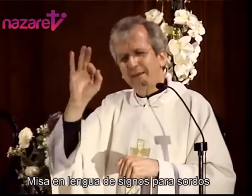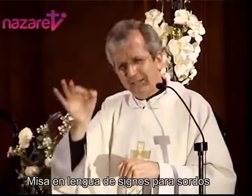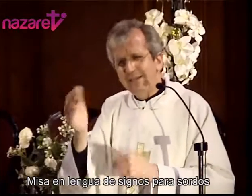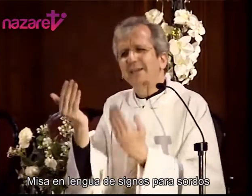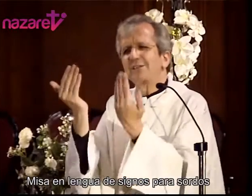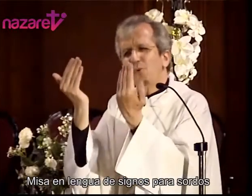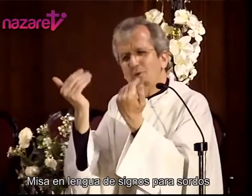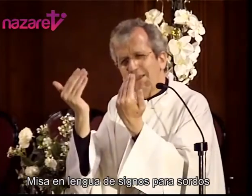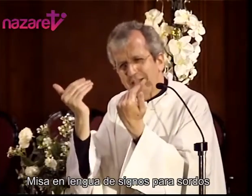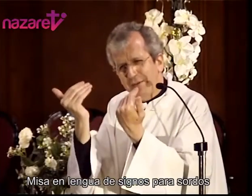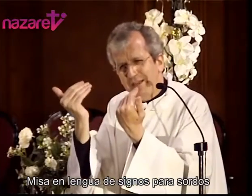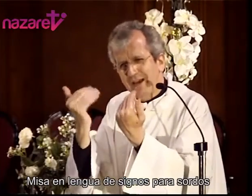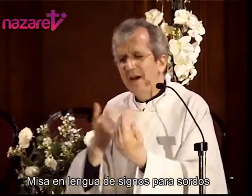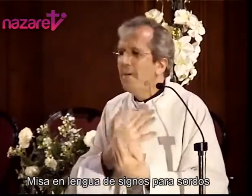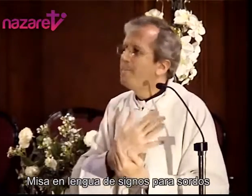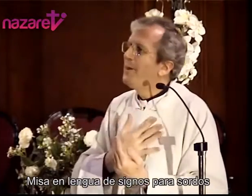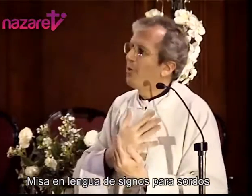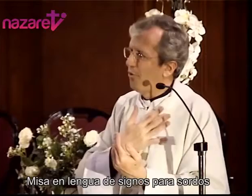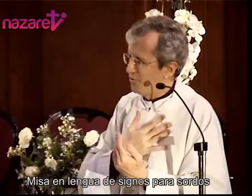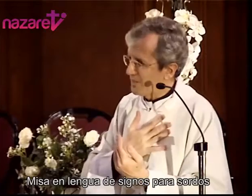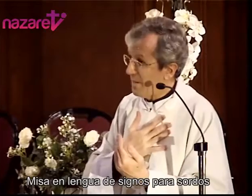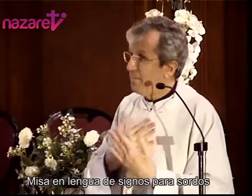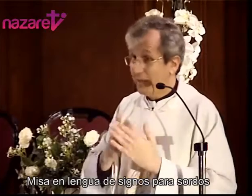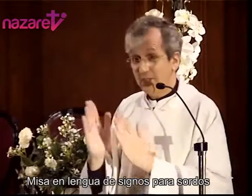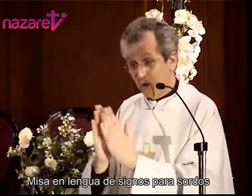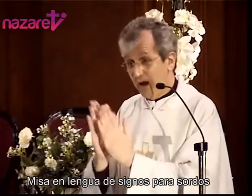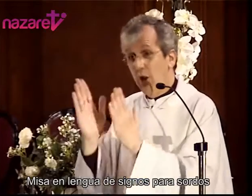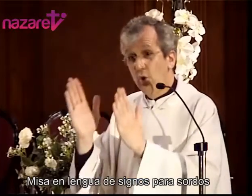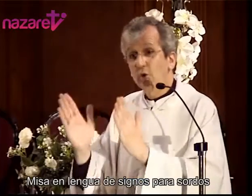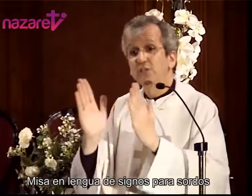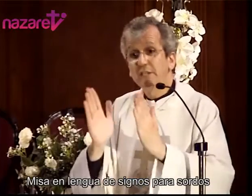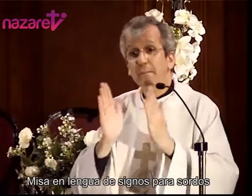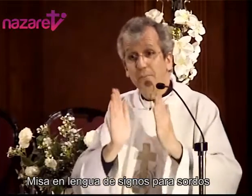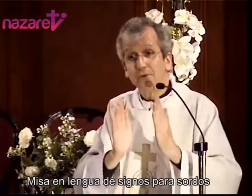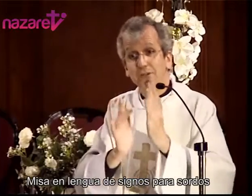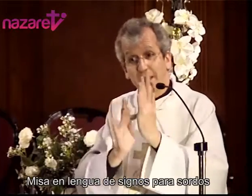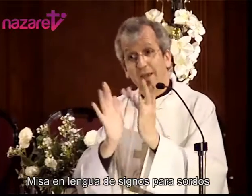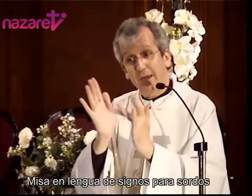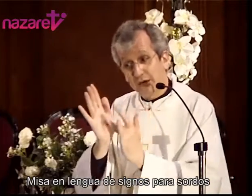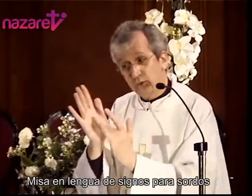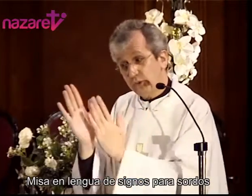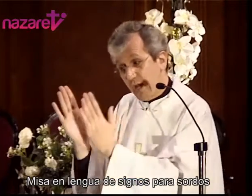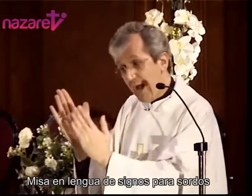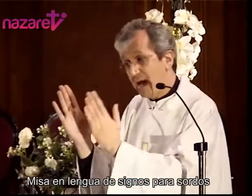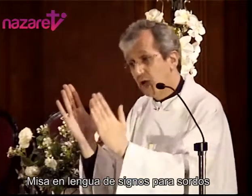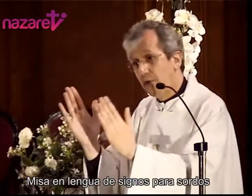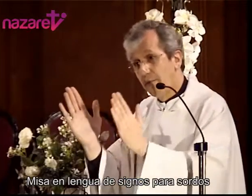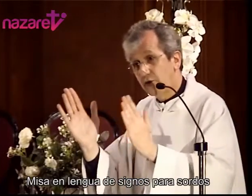sí, que es una despedida, pero gozosa, porque son los tiempos en que Jesús ha ido